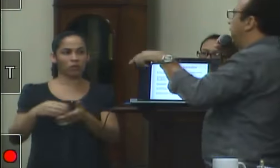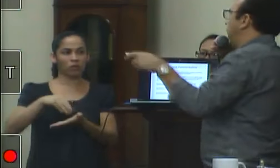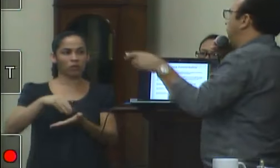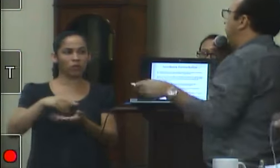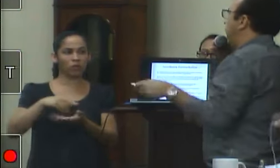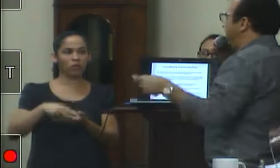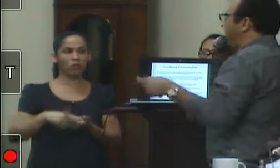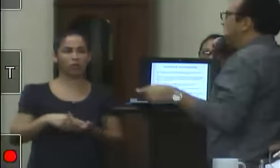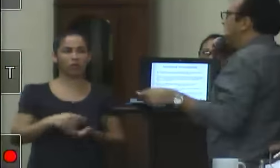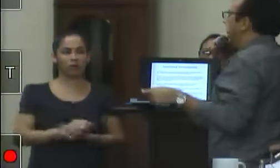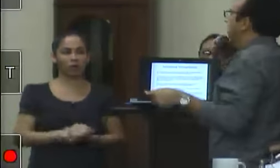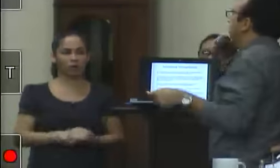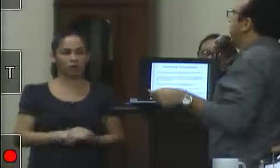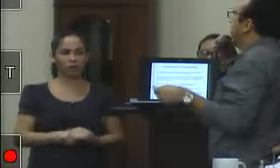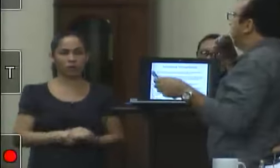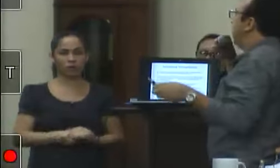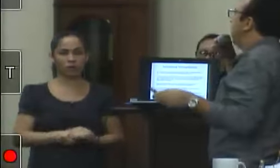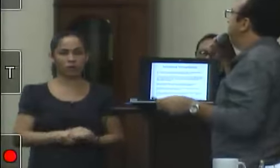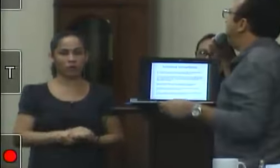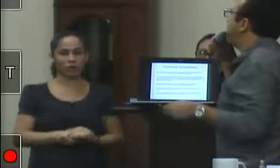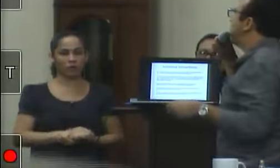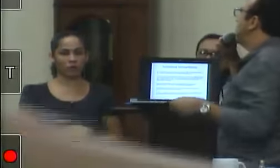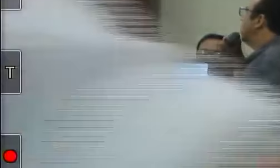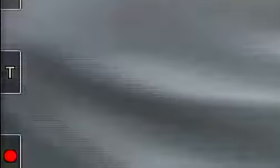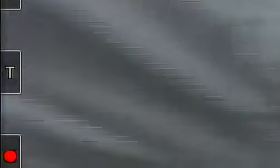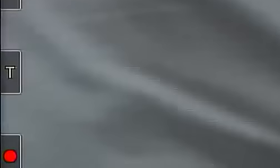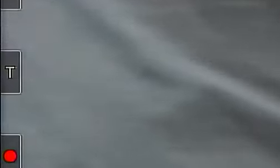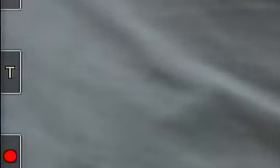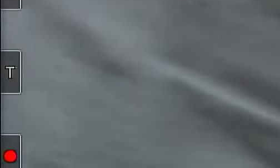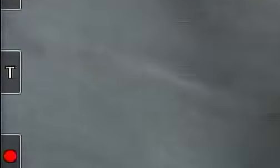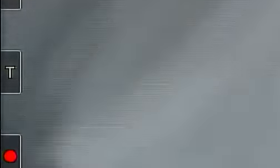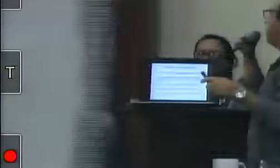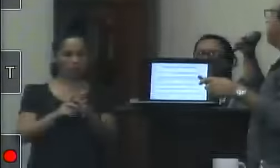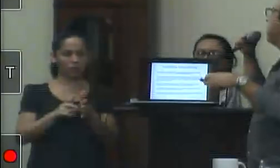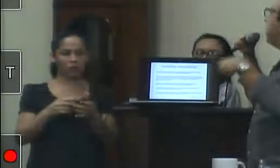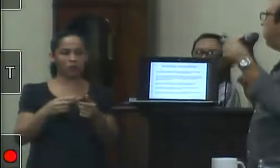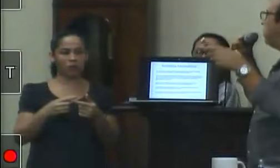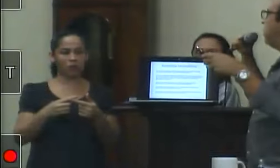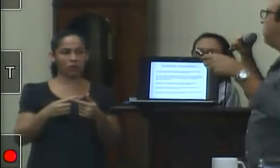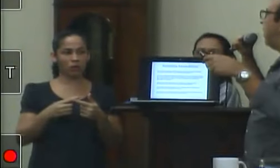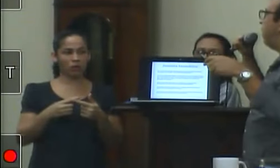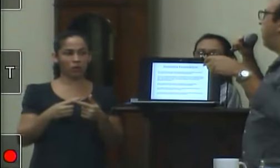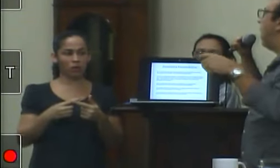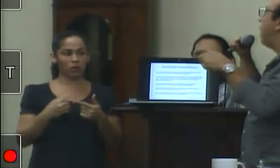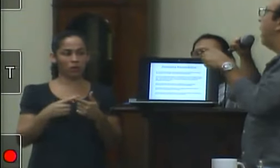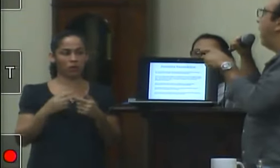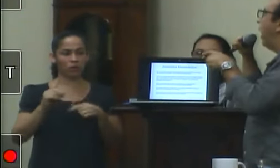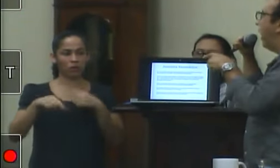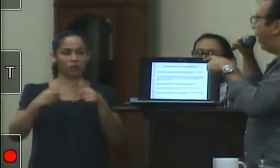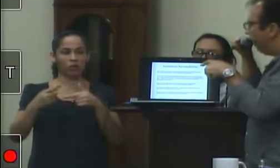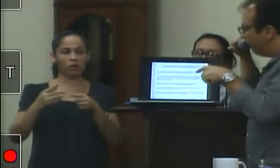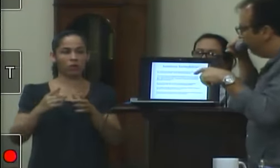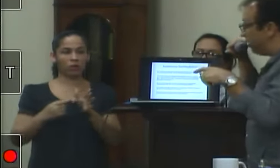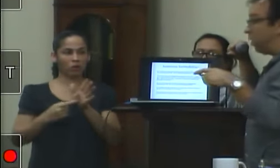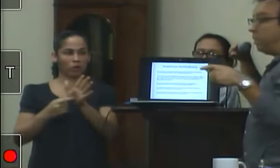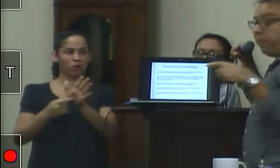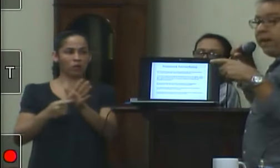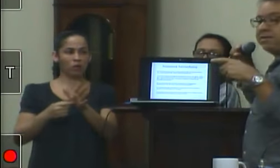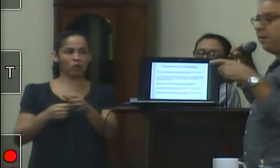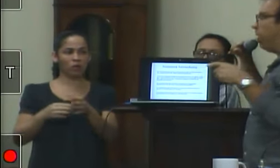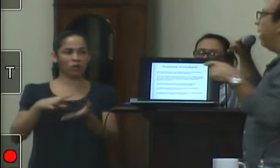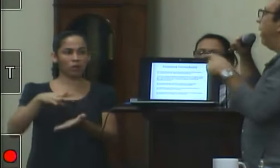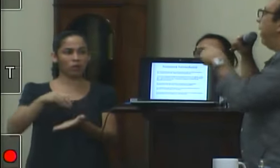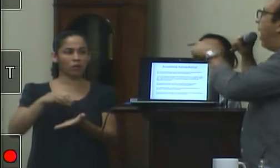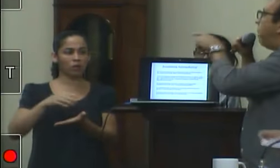aqui hoje, né, anteriormente, vocês disponibilizaram para vocês, e depois a gente vai encaminhar a versão